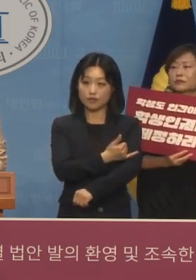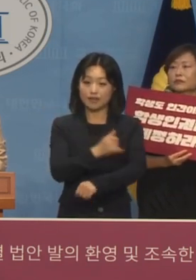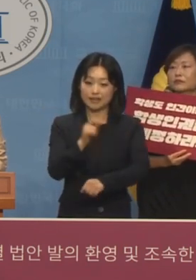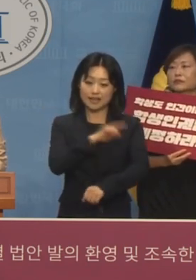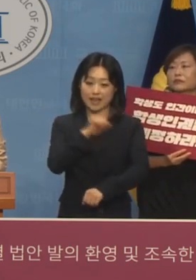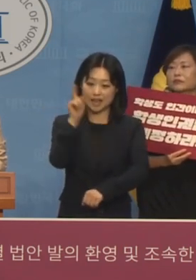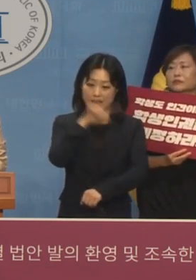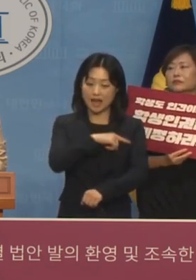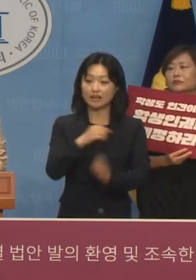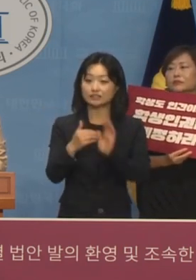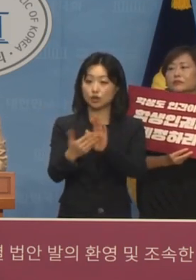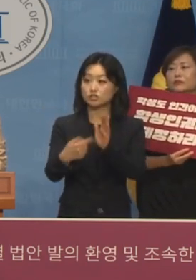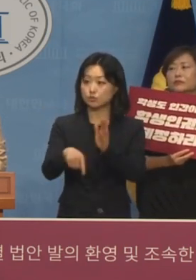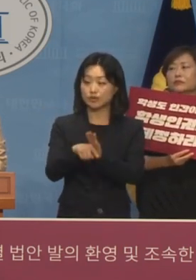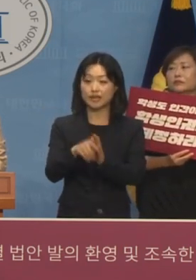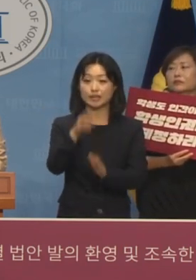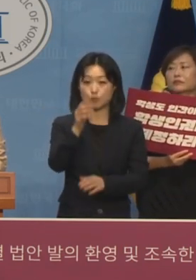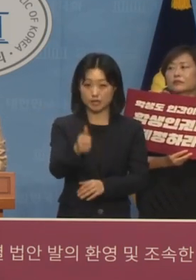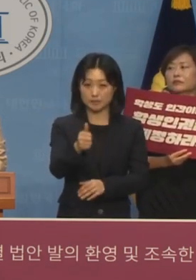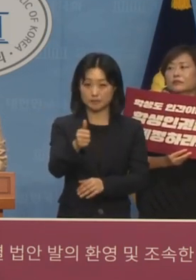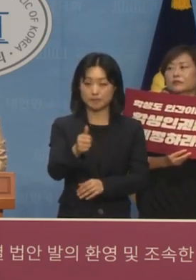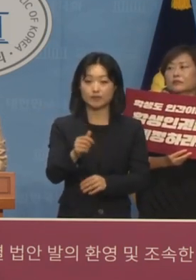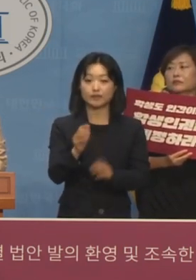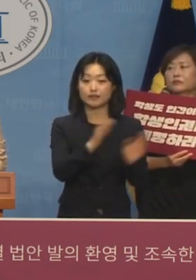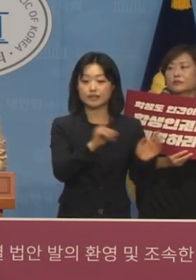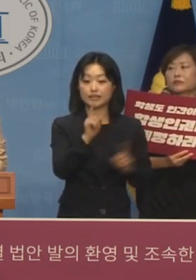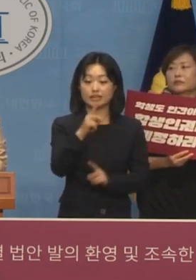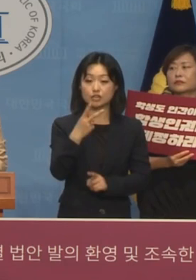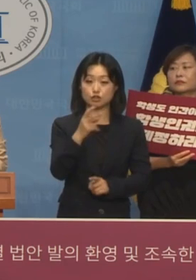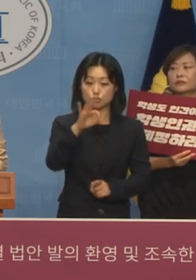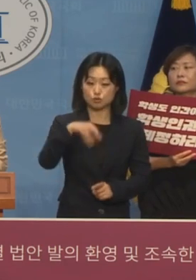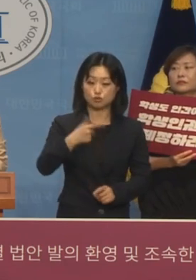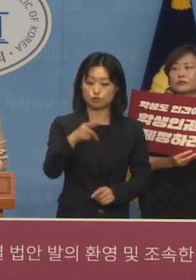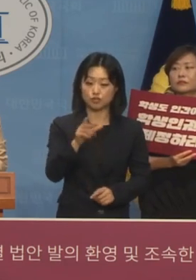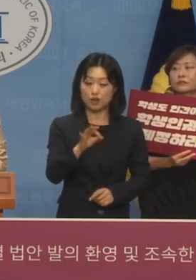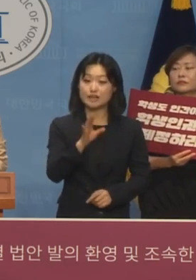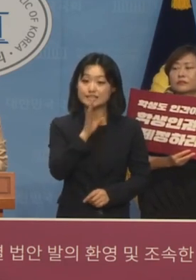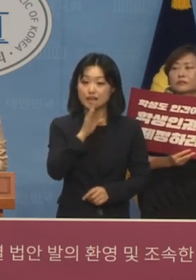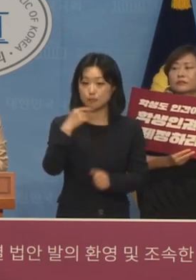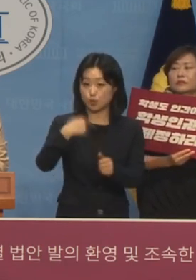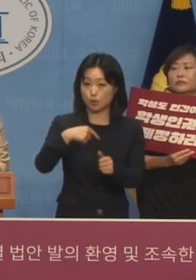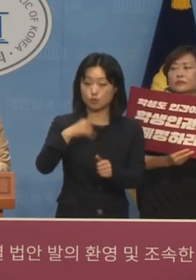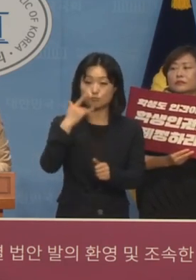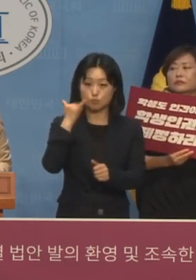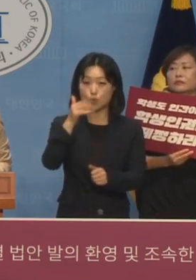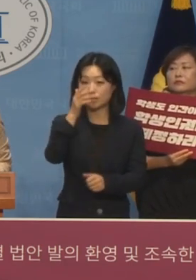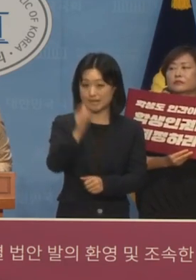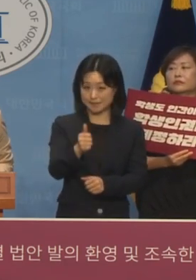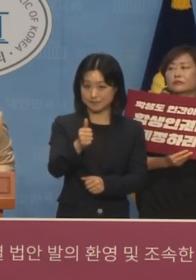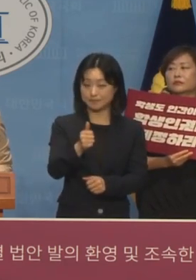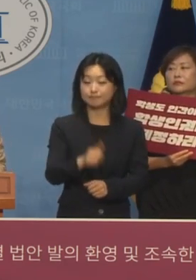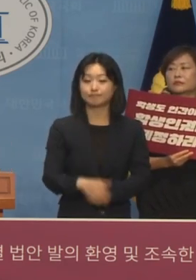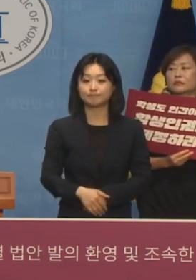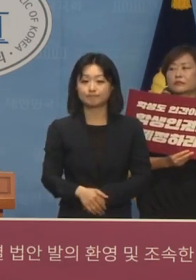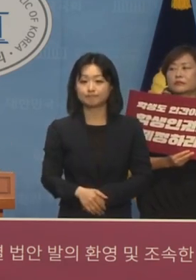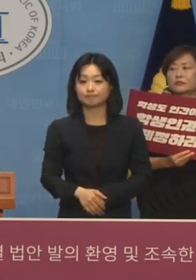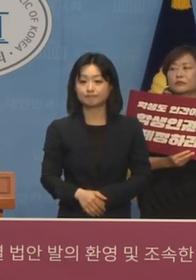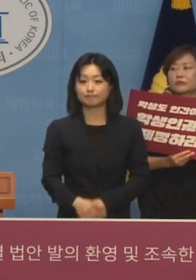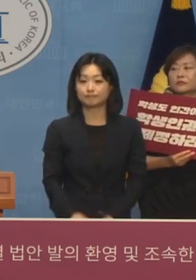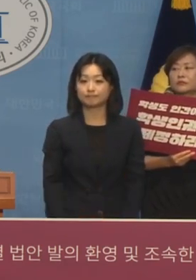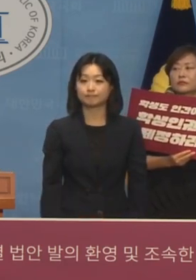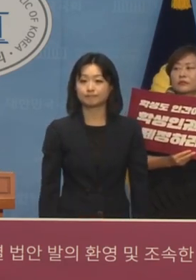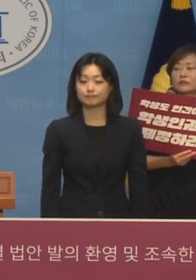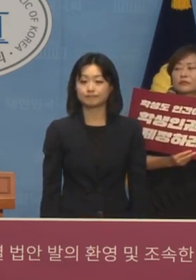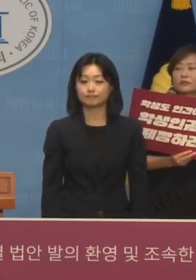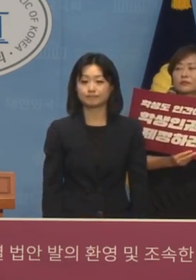경기도민 공동대책위원회 대표님, 이윤경 참교육을 위한 전국 학부모회 회장님이 함께 하시겠습니다.